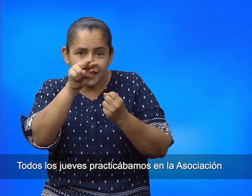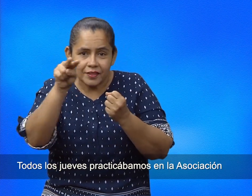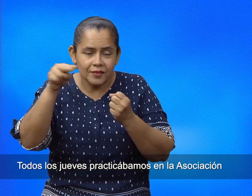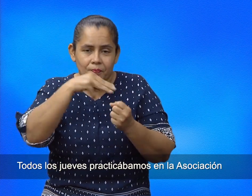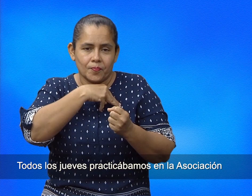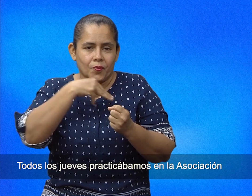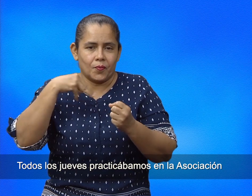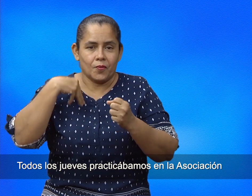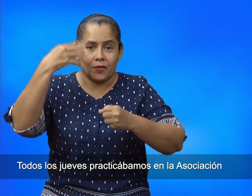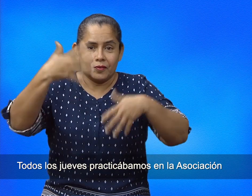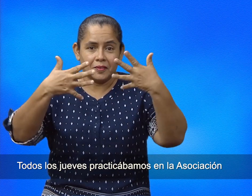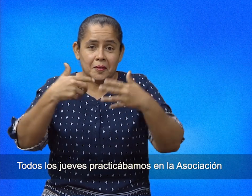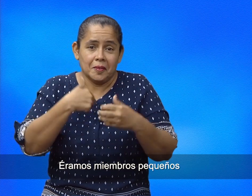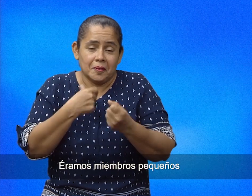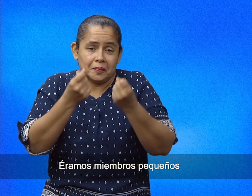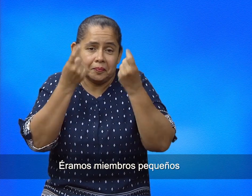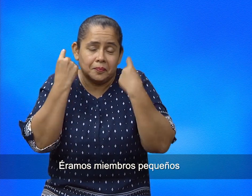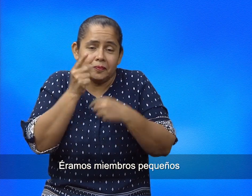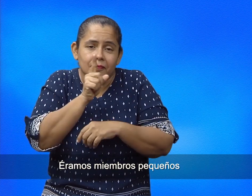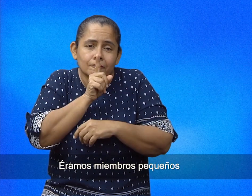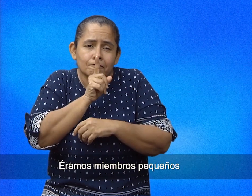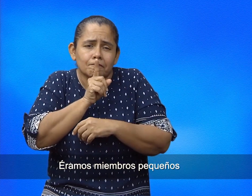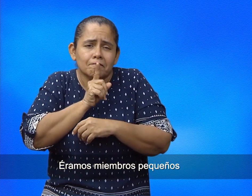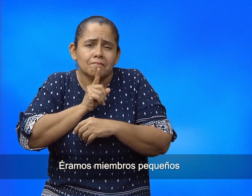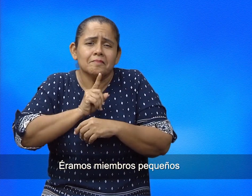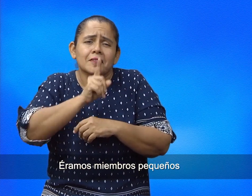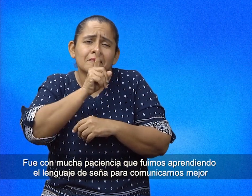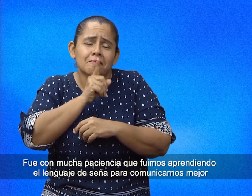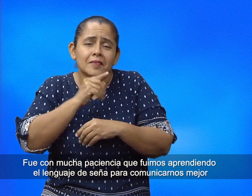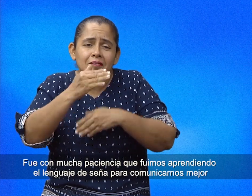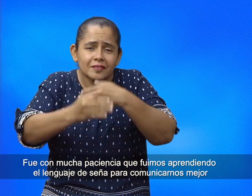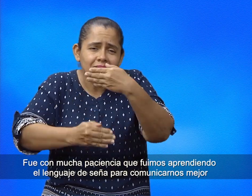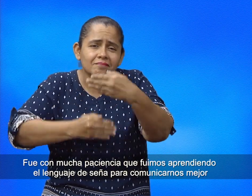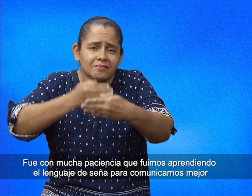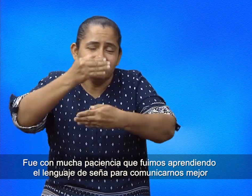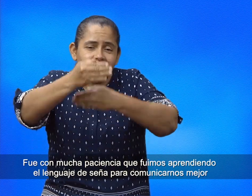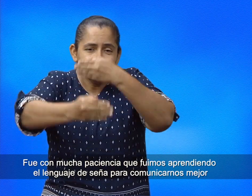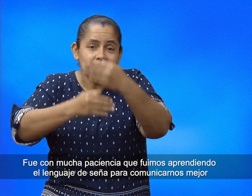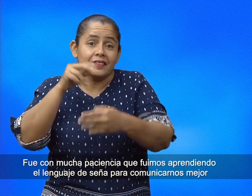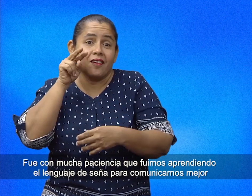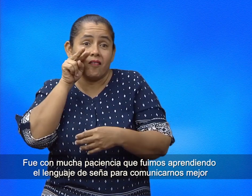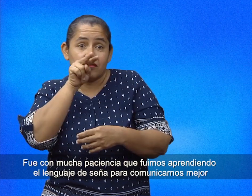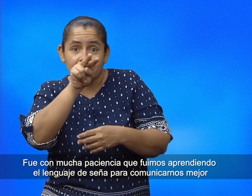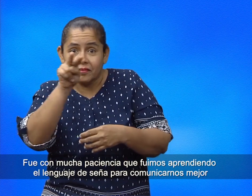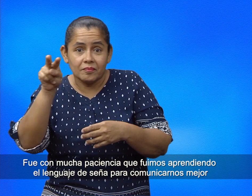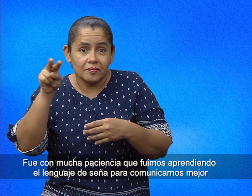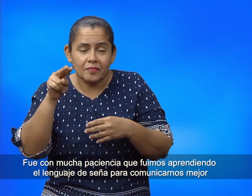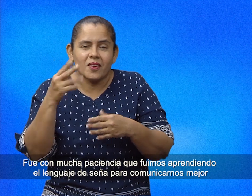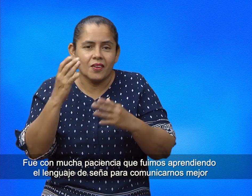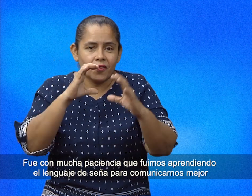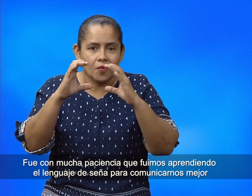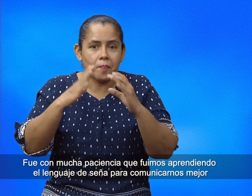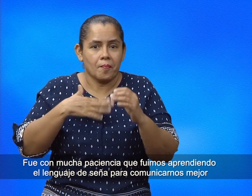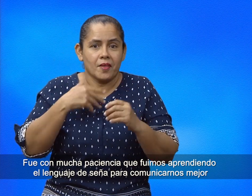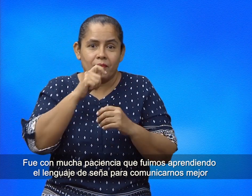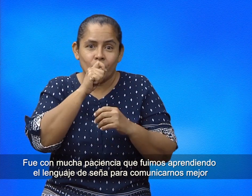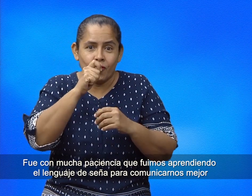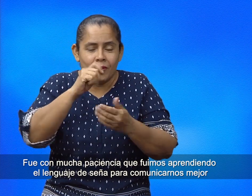en la asociación. Éramos miembros pequeños, fue con mucha paciencia que fuimos aprendiendo lo que era el lenguaje de señas